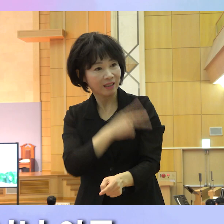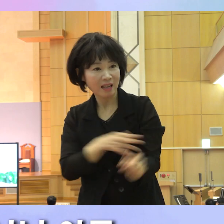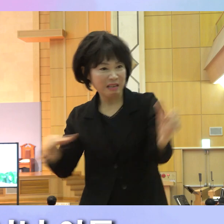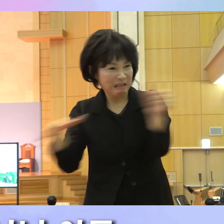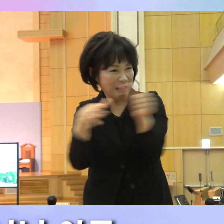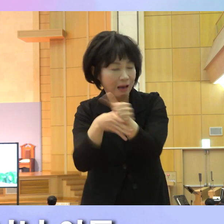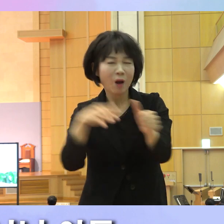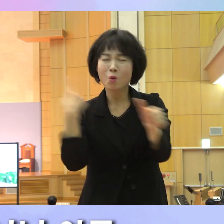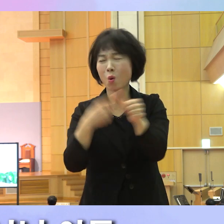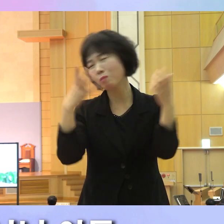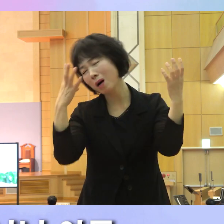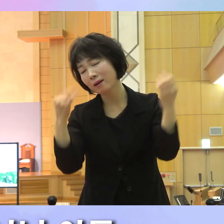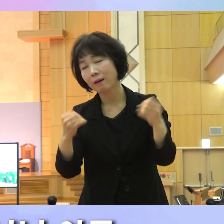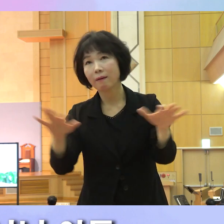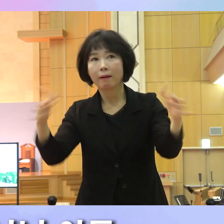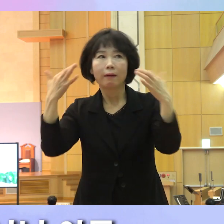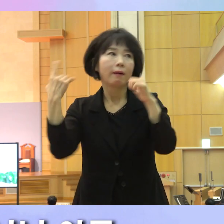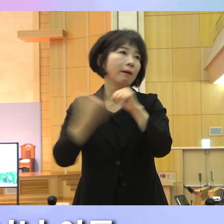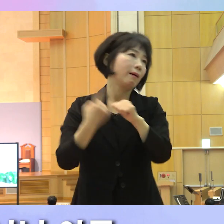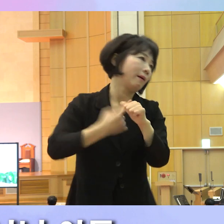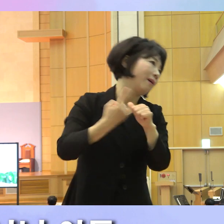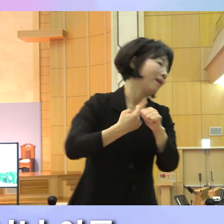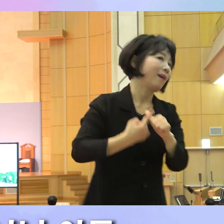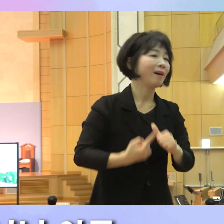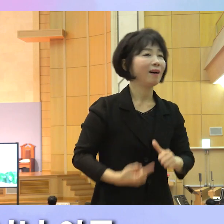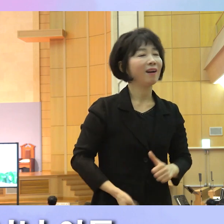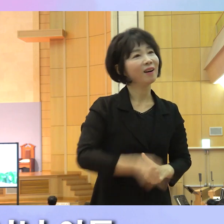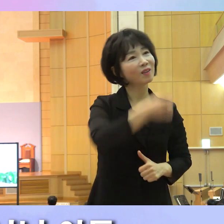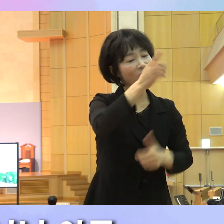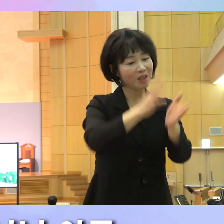혼란하게 만들어버리는 사람이야. 이 사람은 나사렛